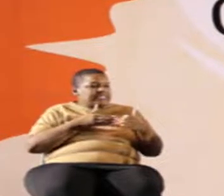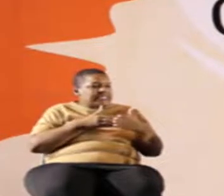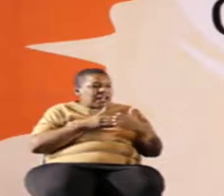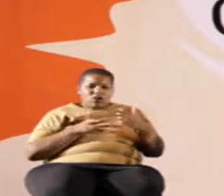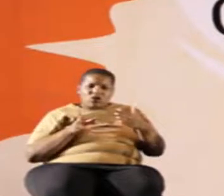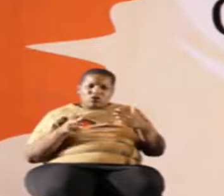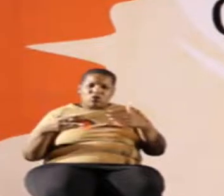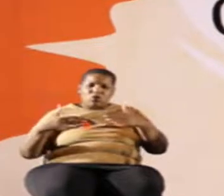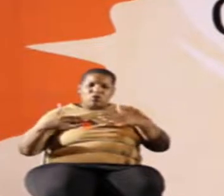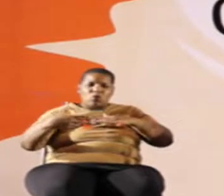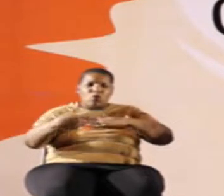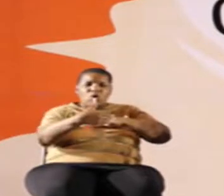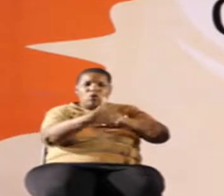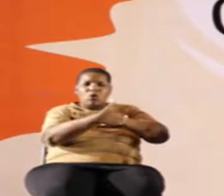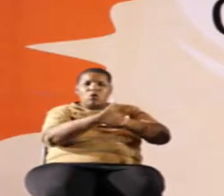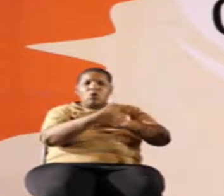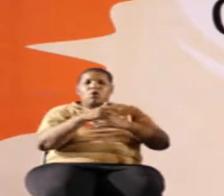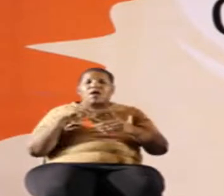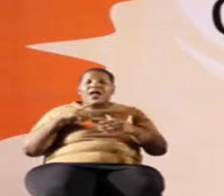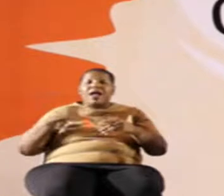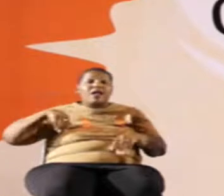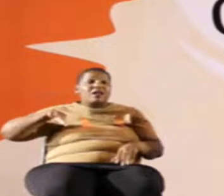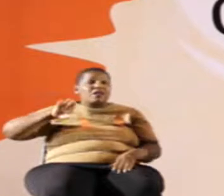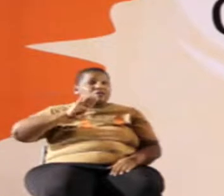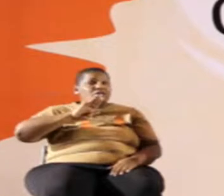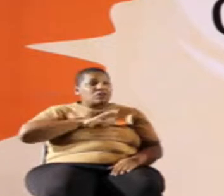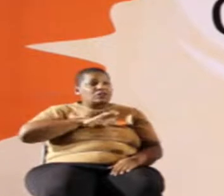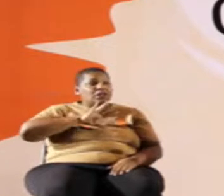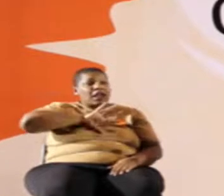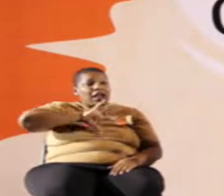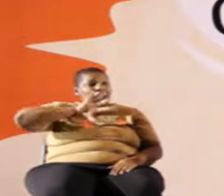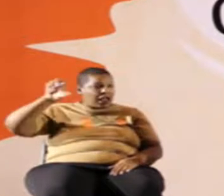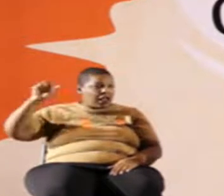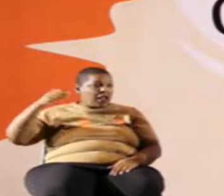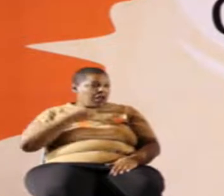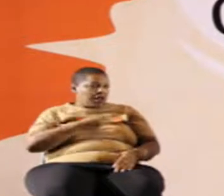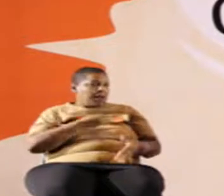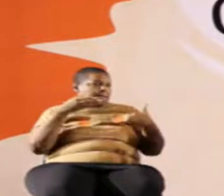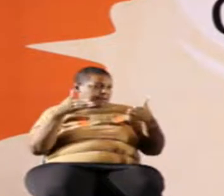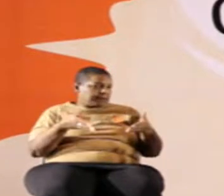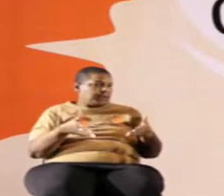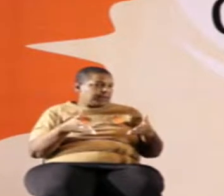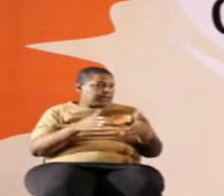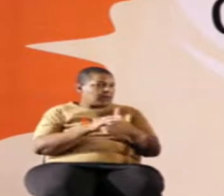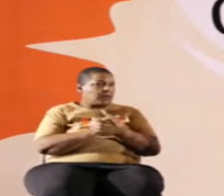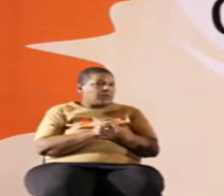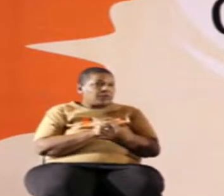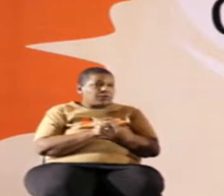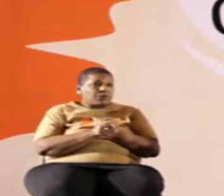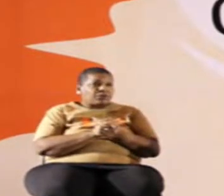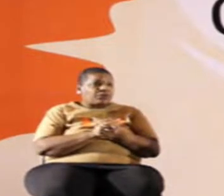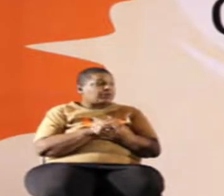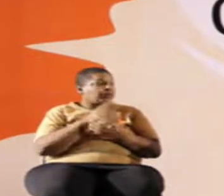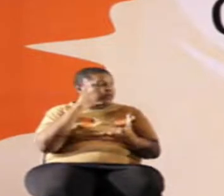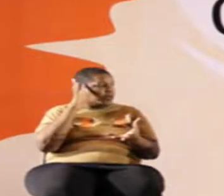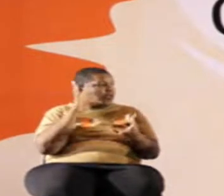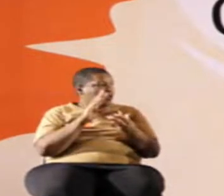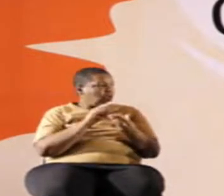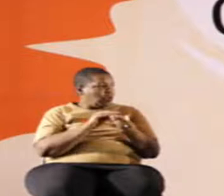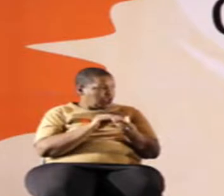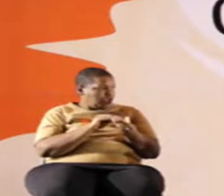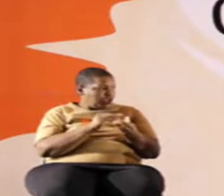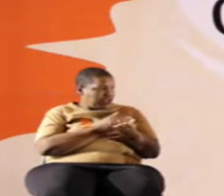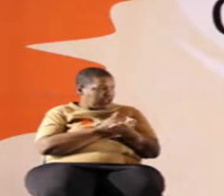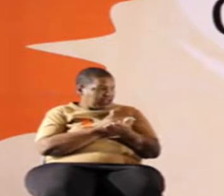cessear a nossa maior participação. E, para concluir essa